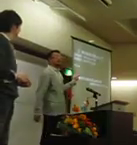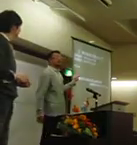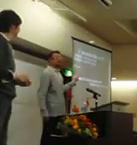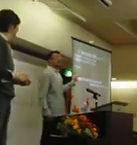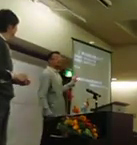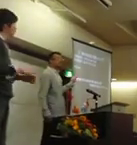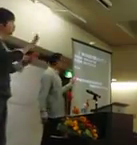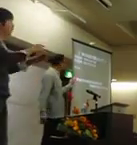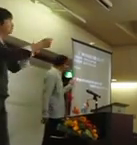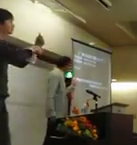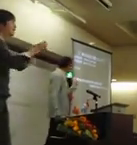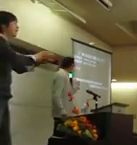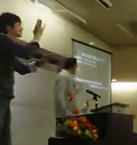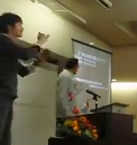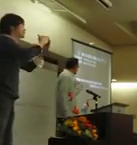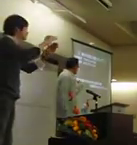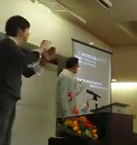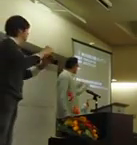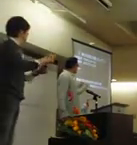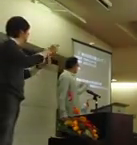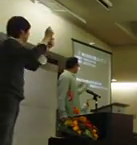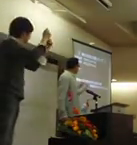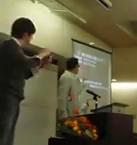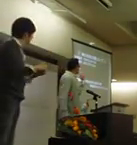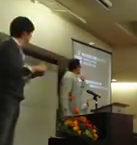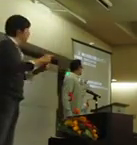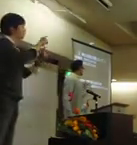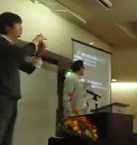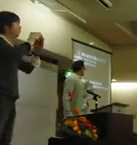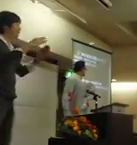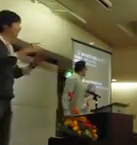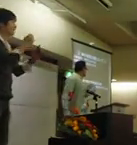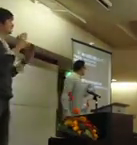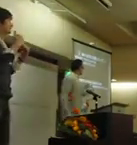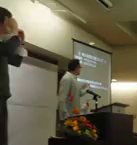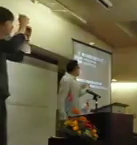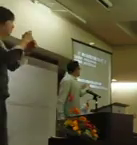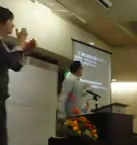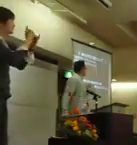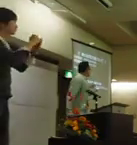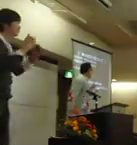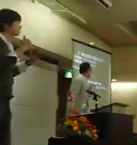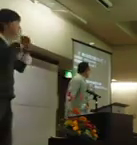今日は週刊感謝祭です。教会政党も信徒政党も勤労の